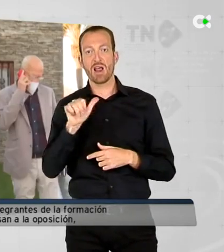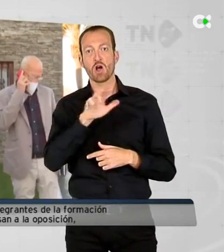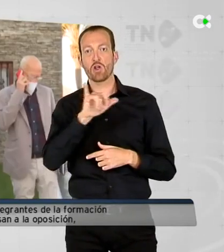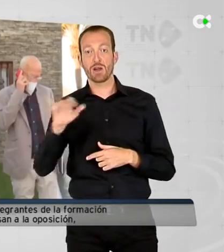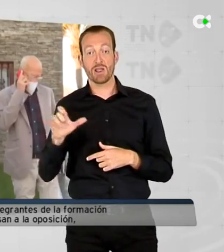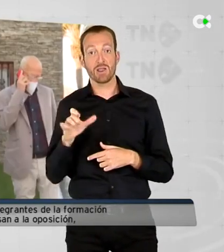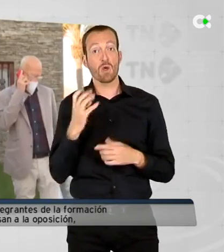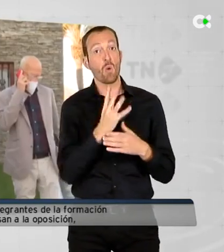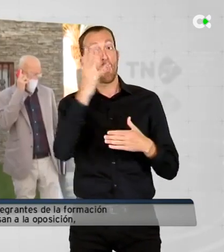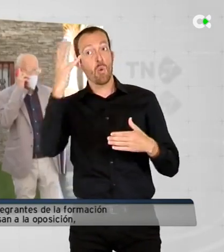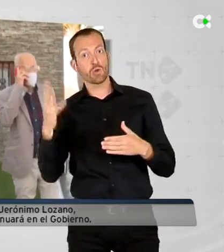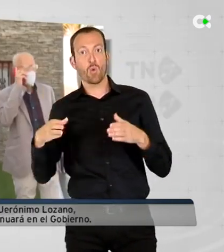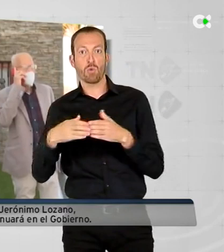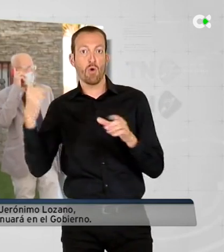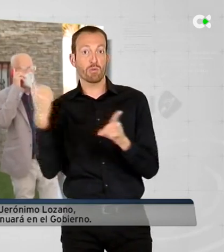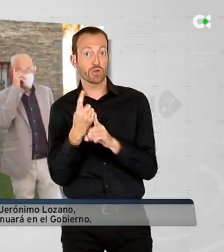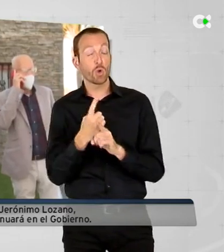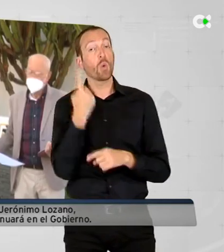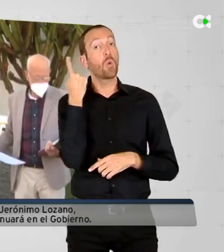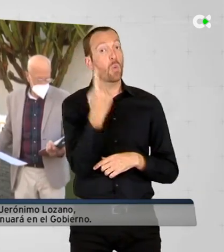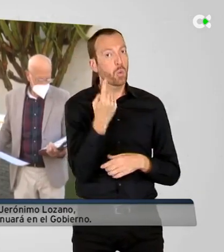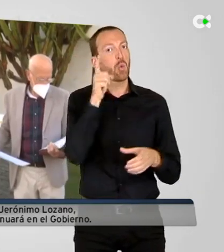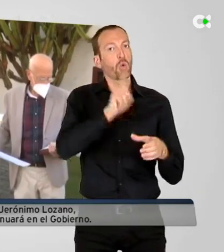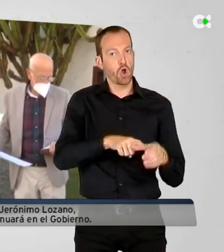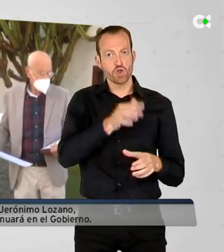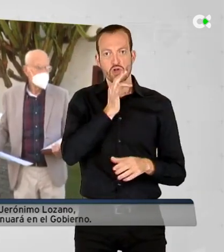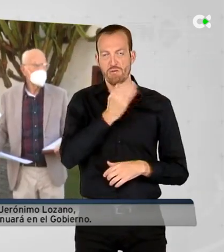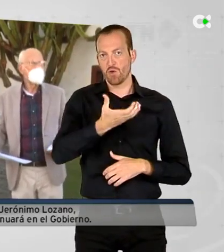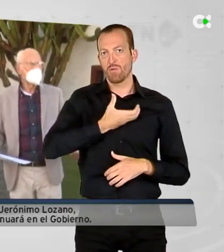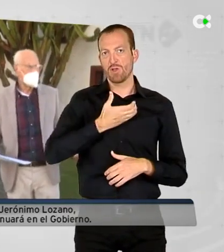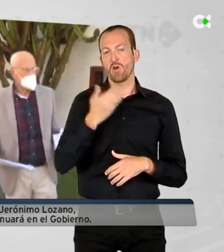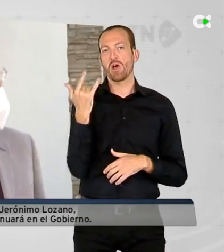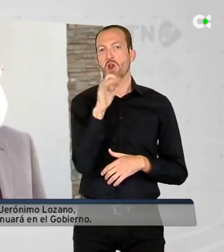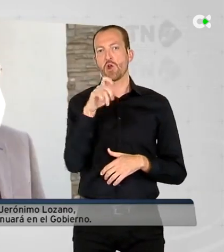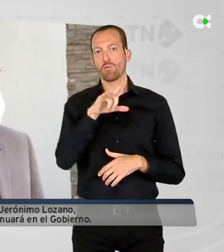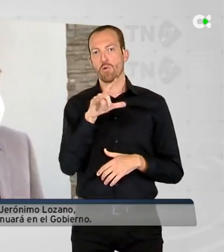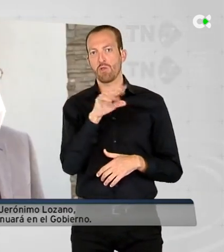la formación regresan a la oposición, salvo Jerónimo Lozano, que continuará en el gobierno.